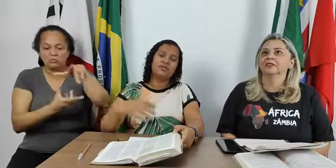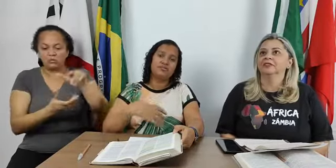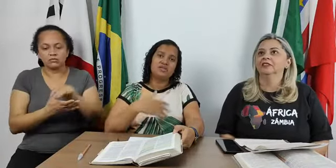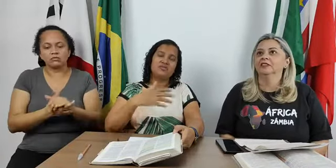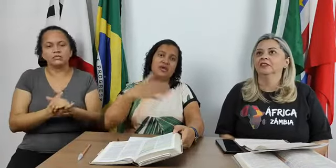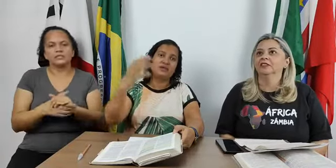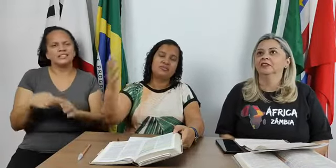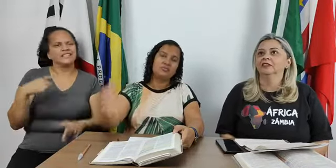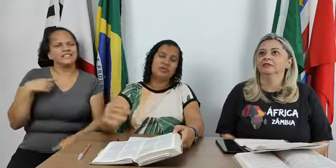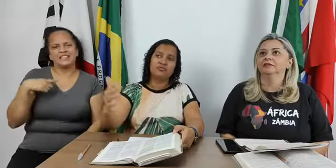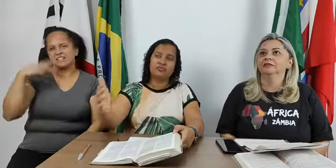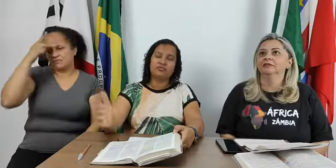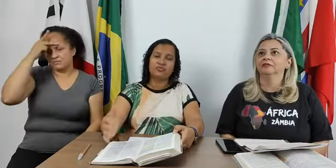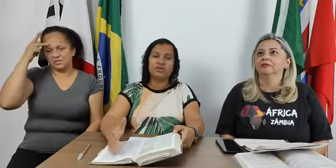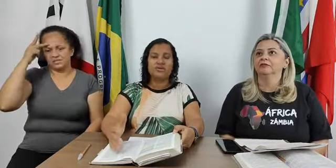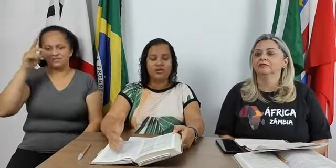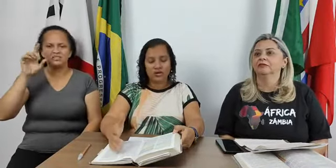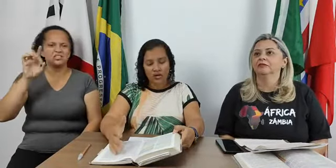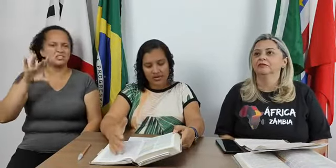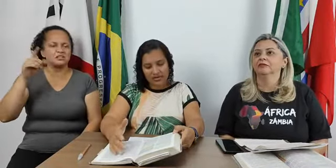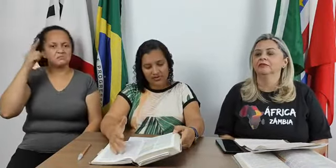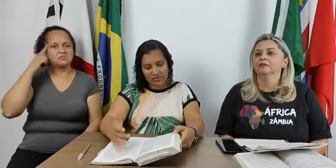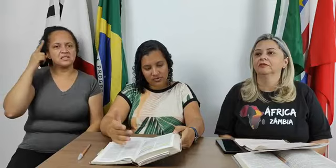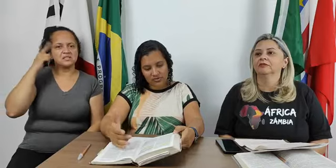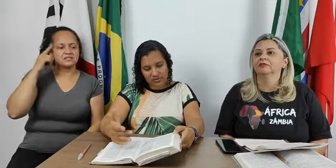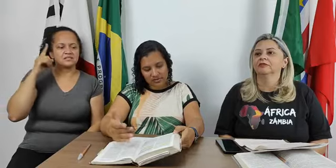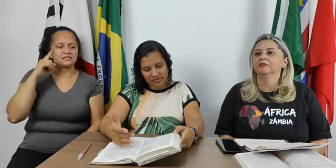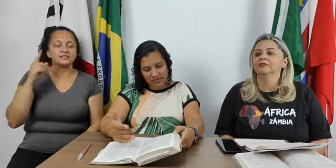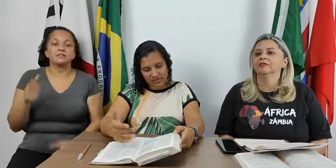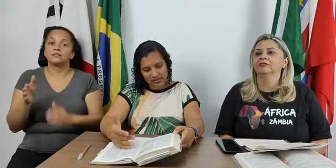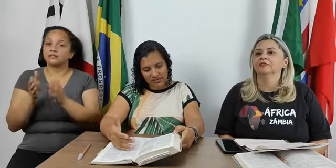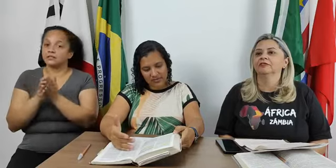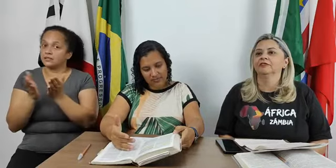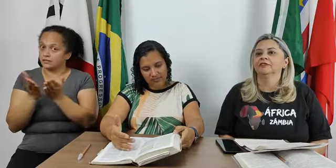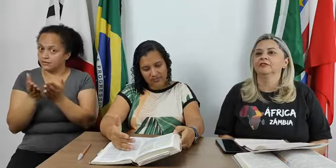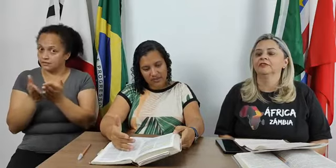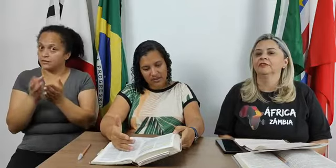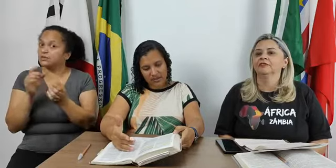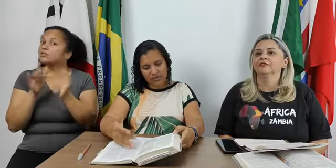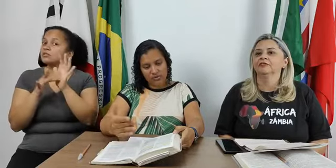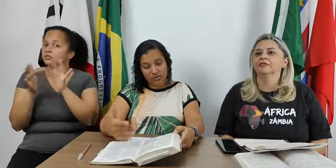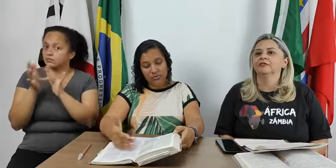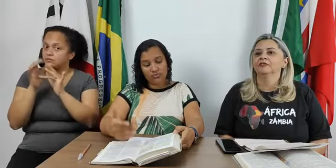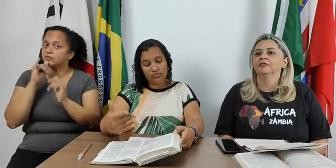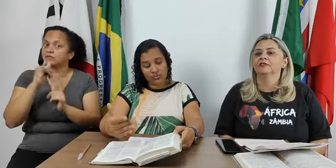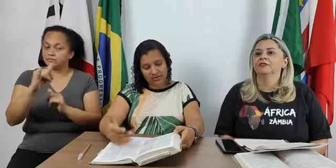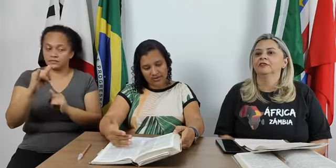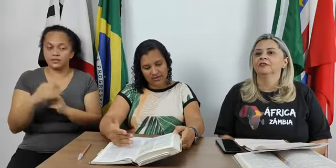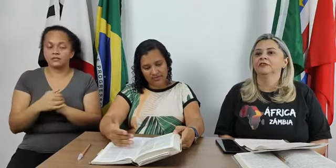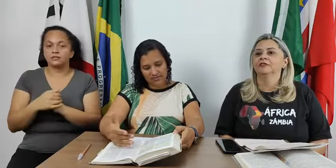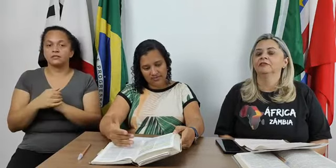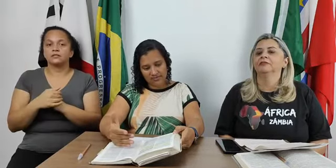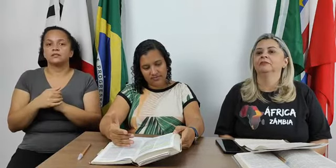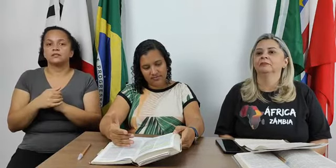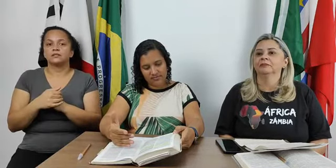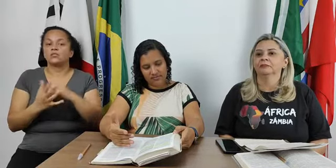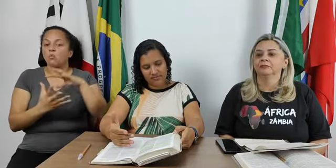meu benefício, porque eu vou usufruir. Crente, Jesus está dizendo aqui que o mundo te